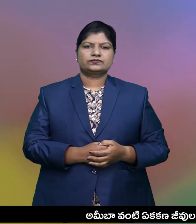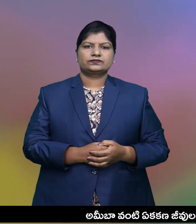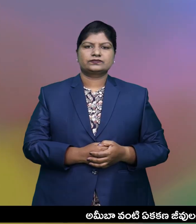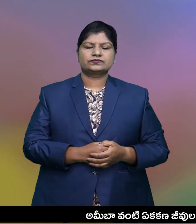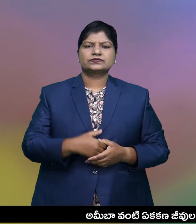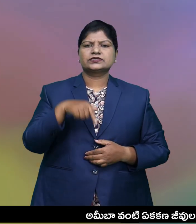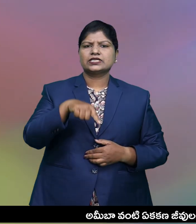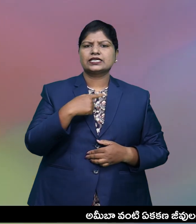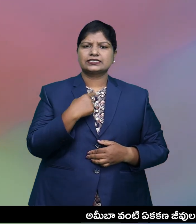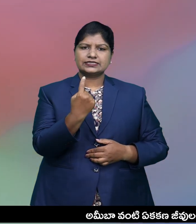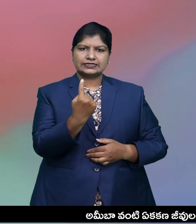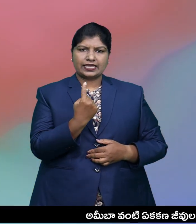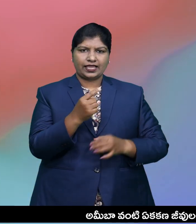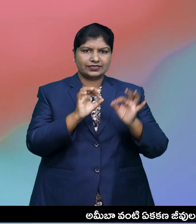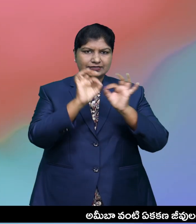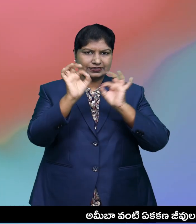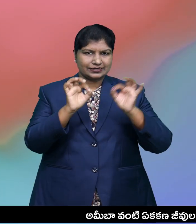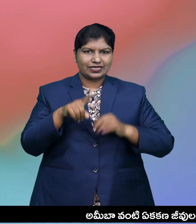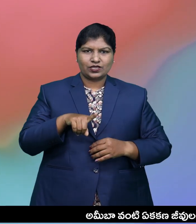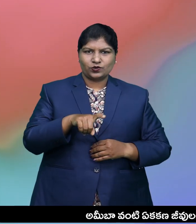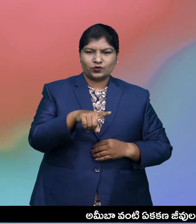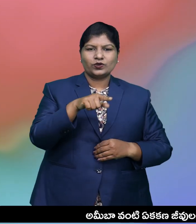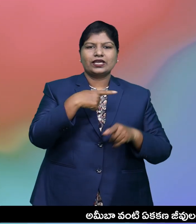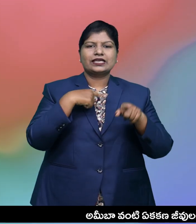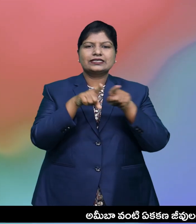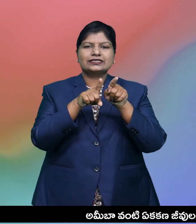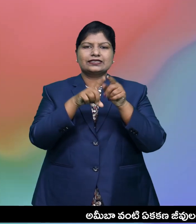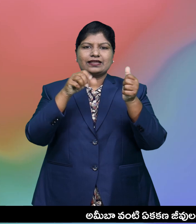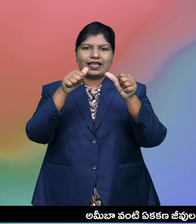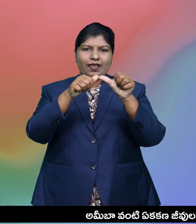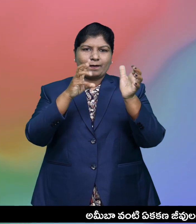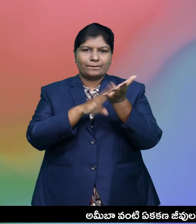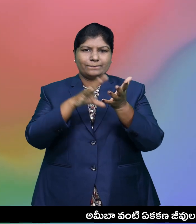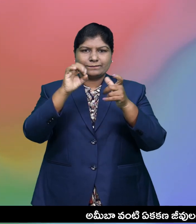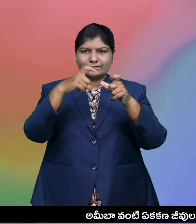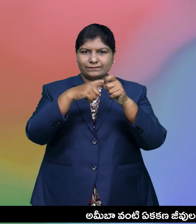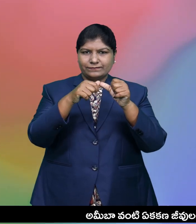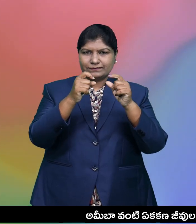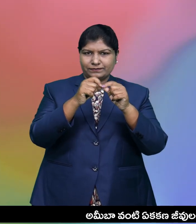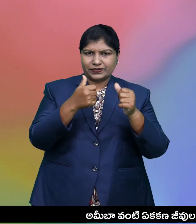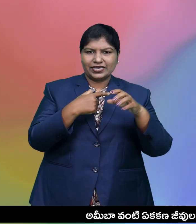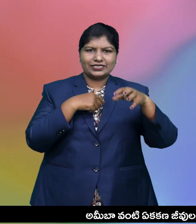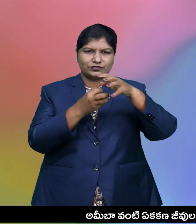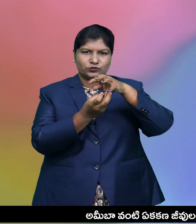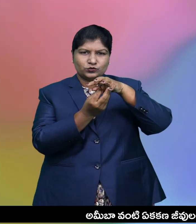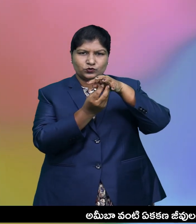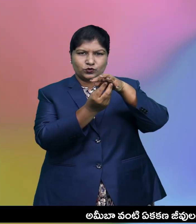అమీబా వంటి ఏకకణ జీవులలో ప్రోటోప్లాజం సహజ కదలికలను చూపుతుంది.